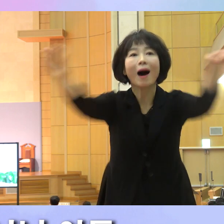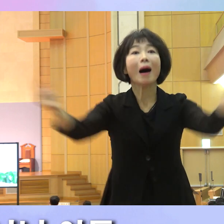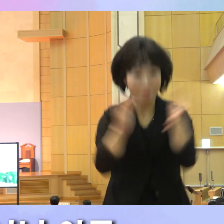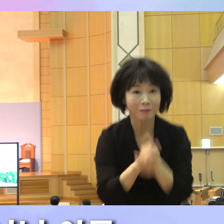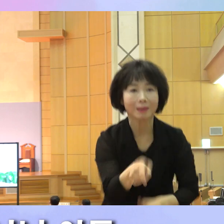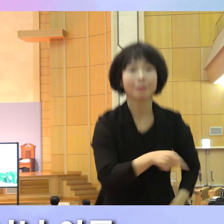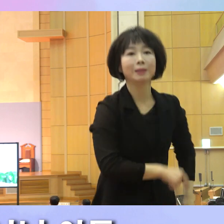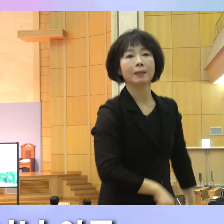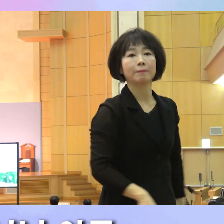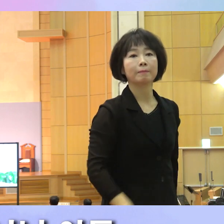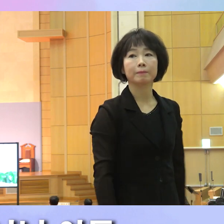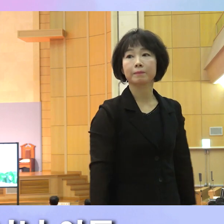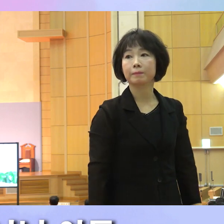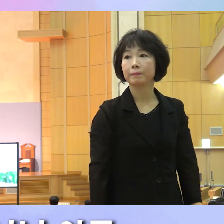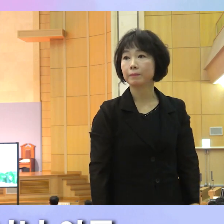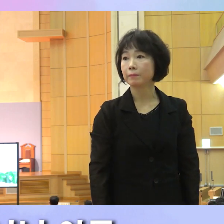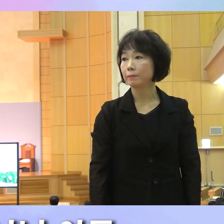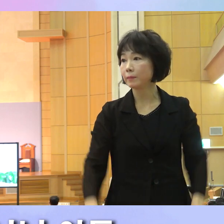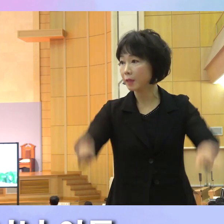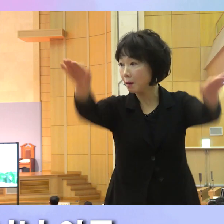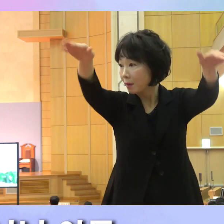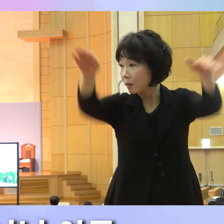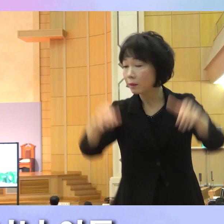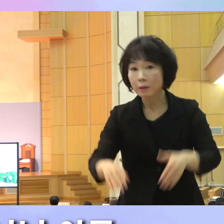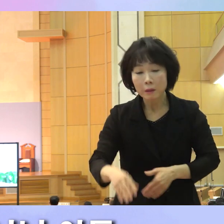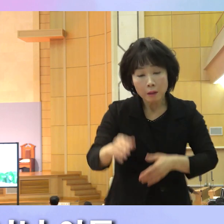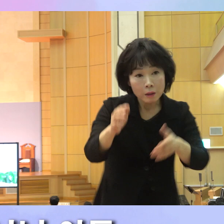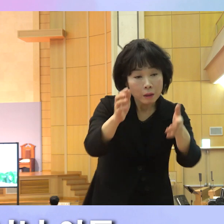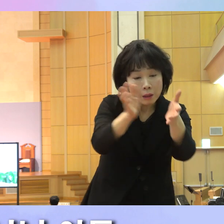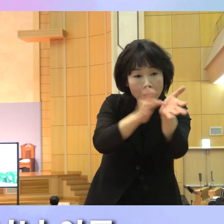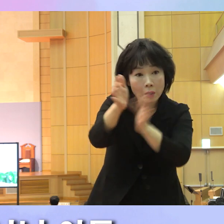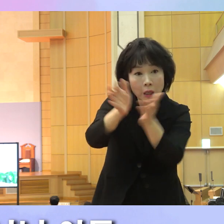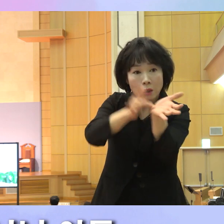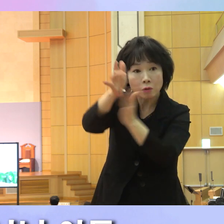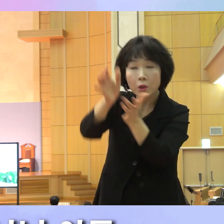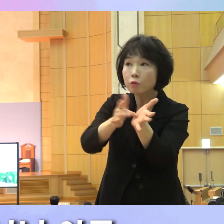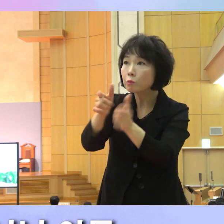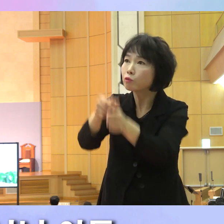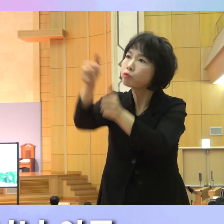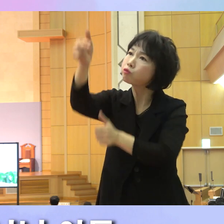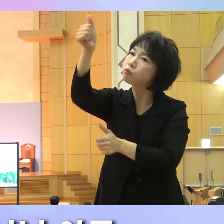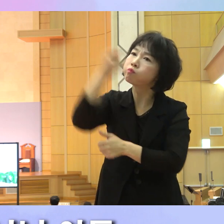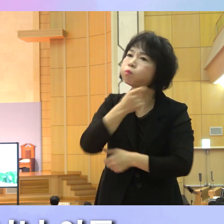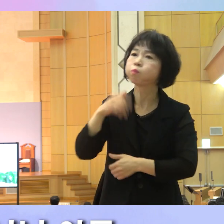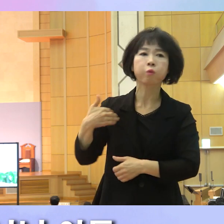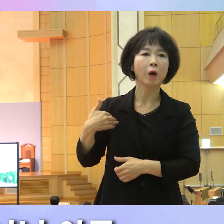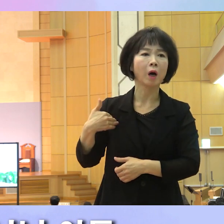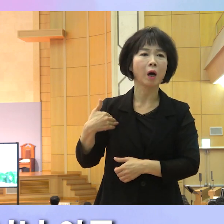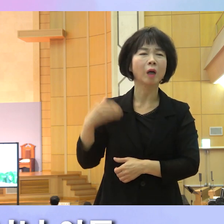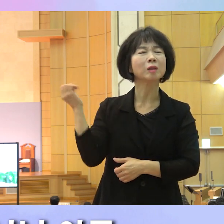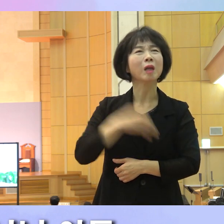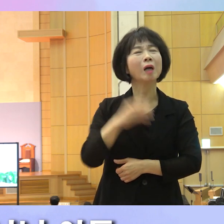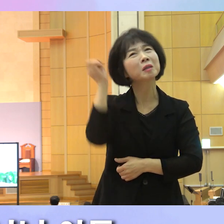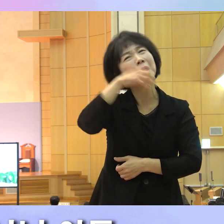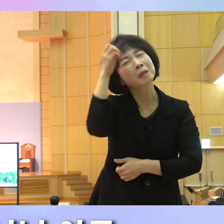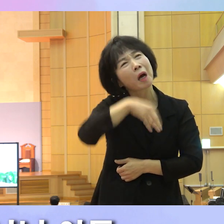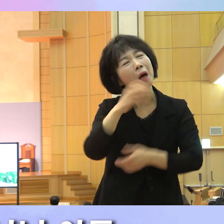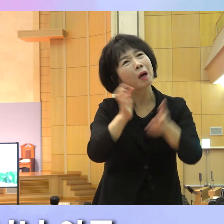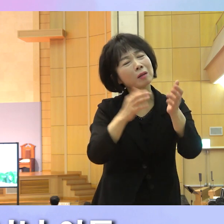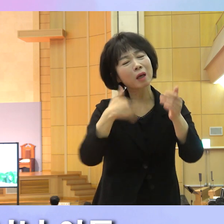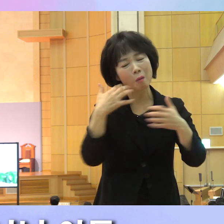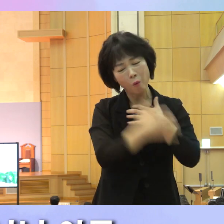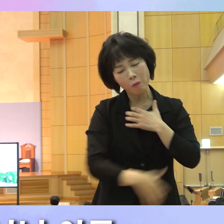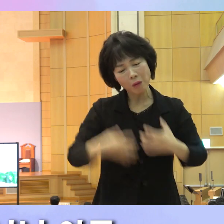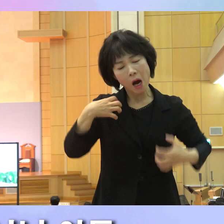앞에 오신 사람들 보면은 예수님을 구주로 믿으려고 온 게 아니라 내가 몸이 아프니까 병 고침 받으려고, 또